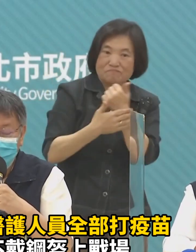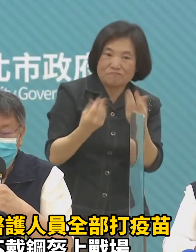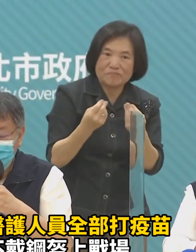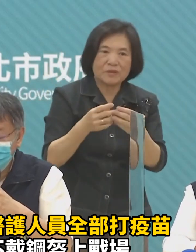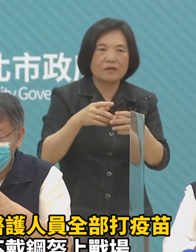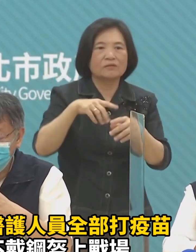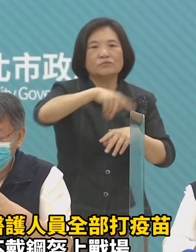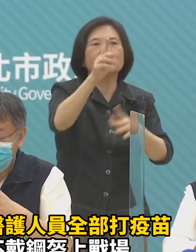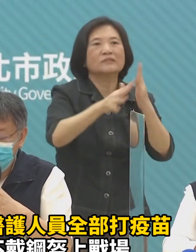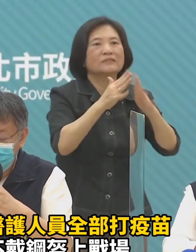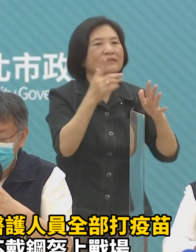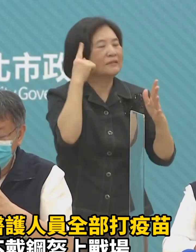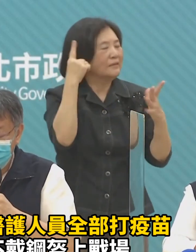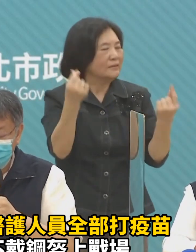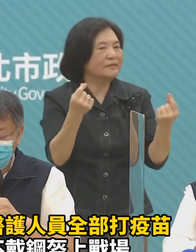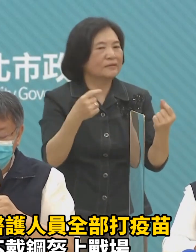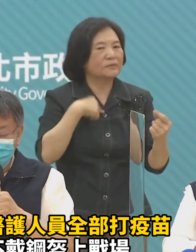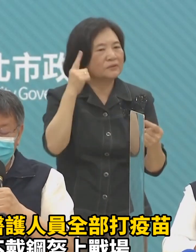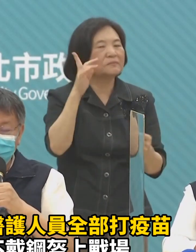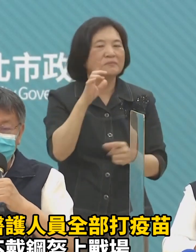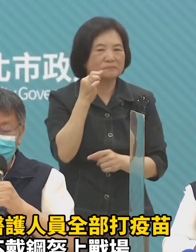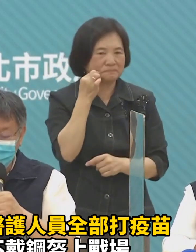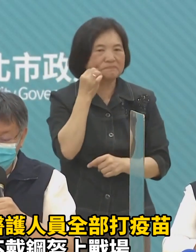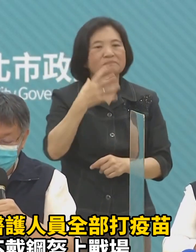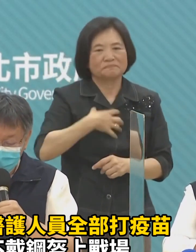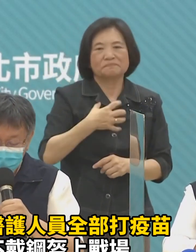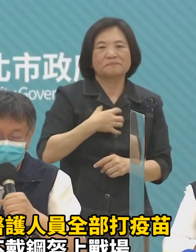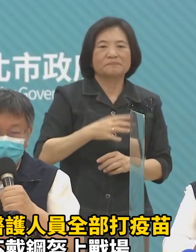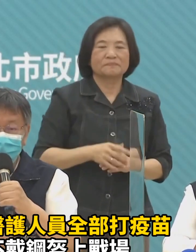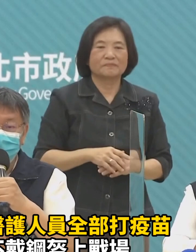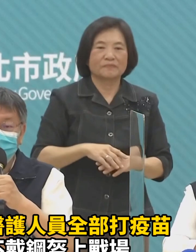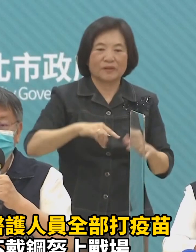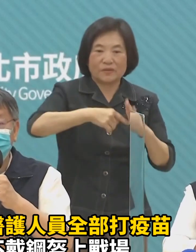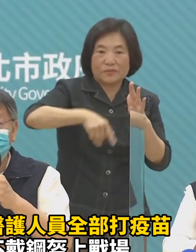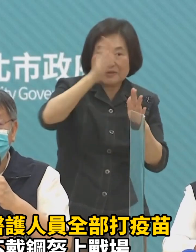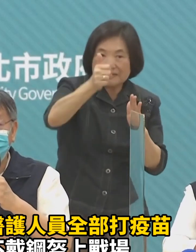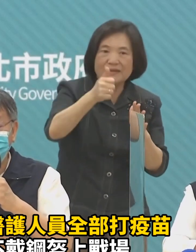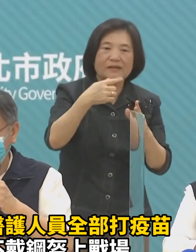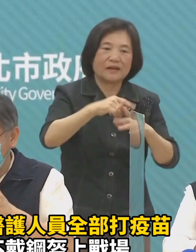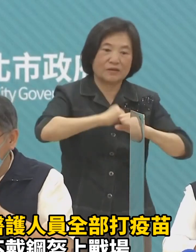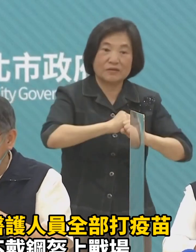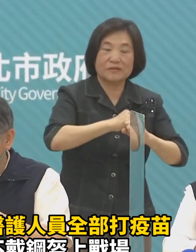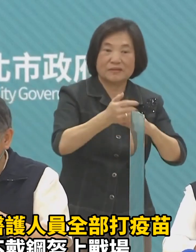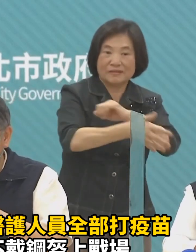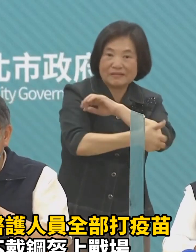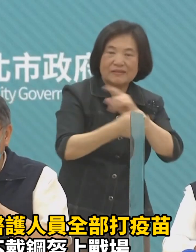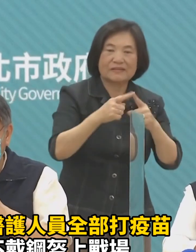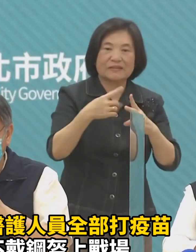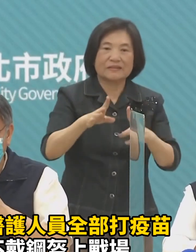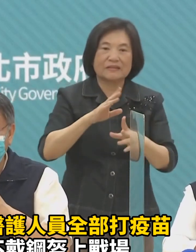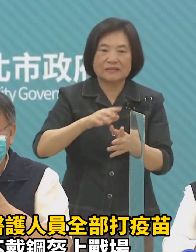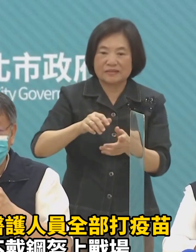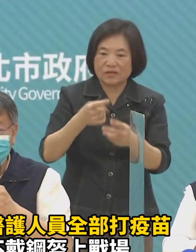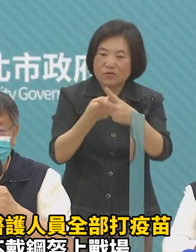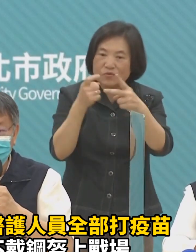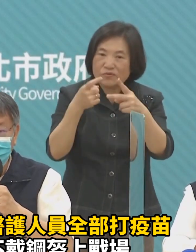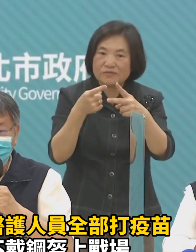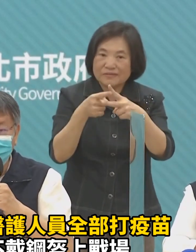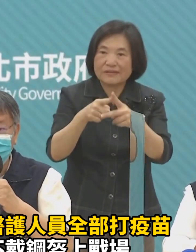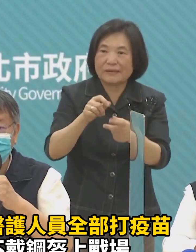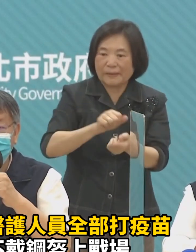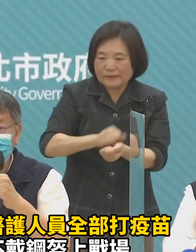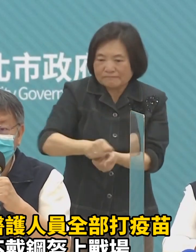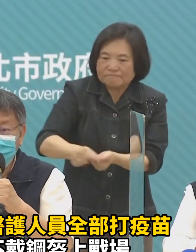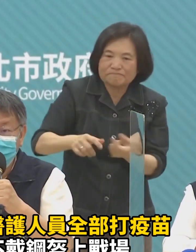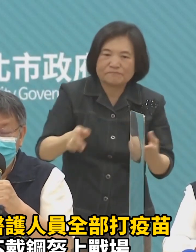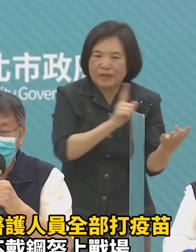个院内感染，相当危险。所以在医院工作的人呢，从院长到扫地的欧巴桑，哦，甚至到那个洗衣的工人，全部要打